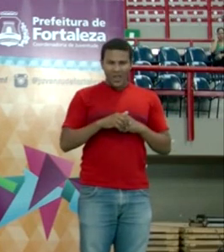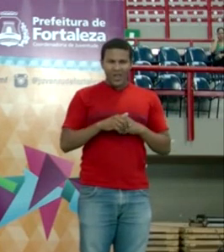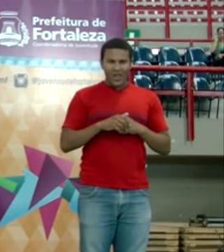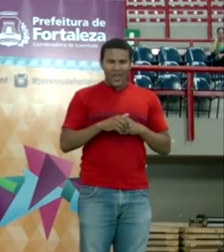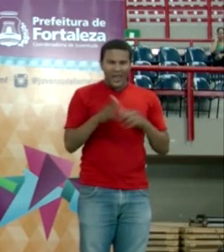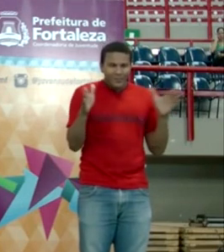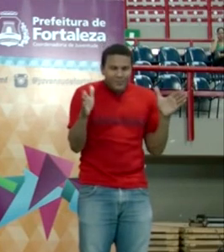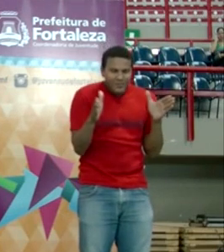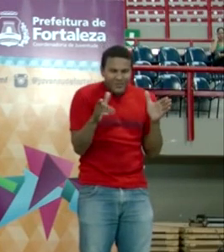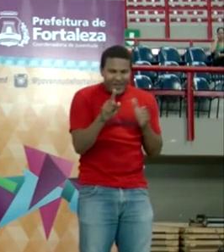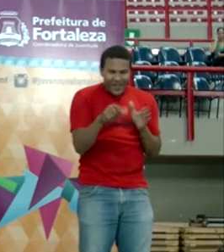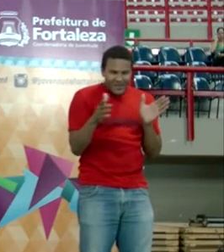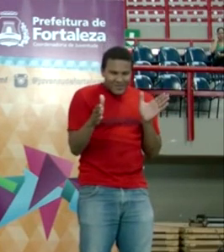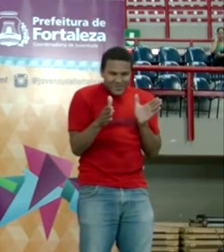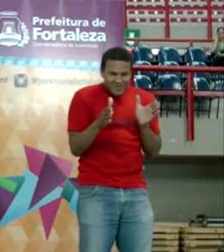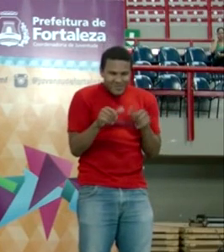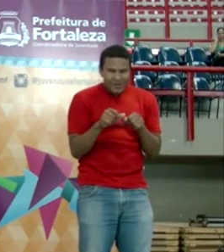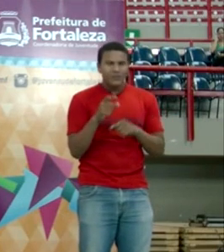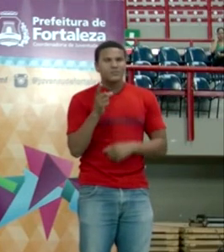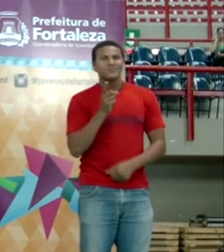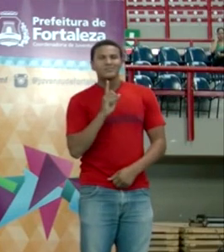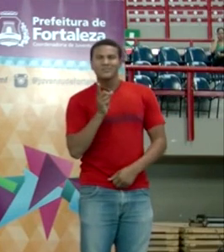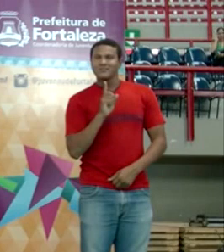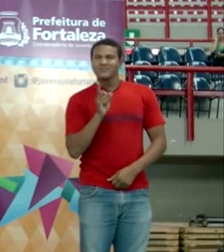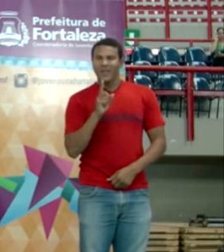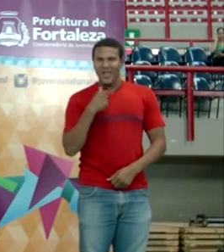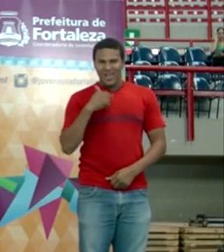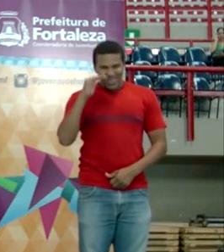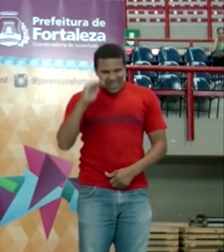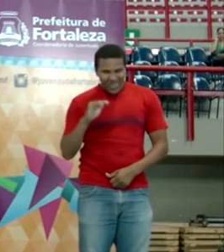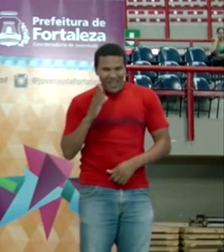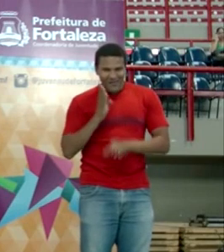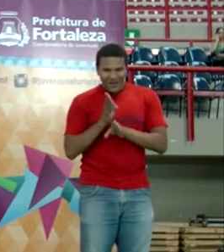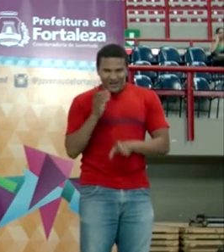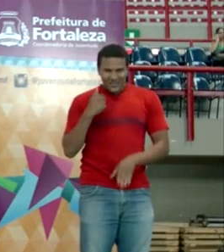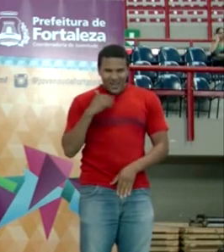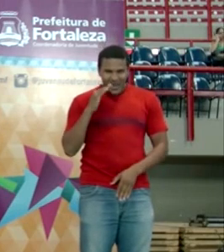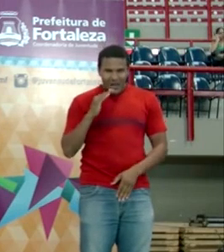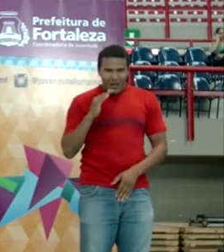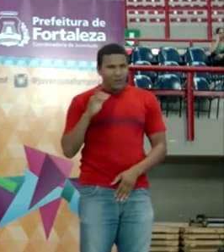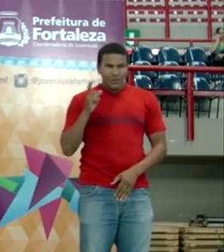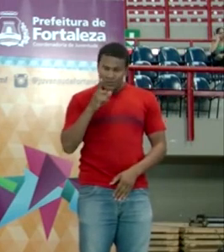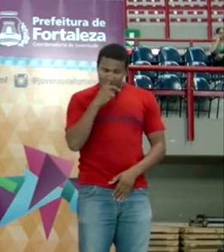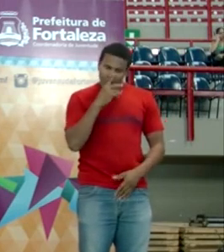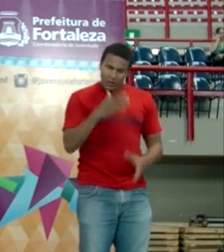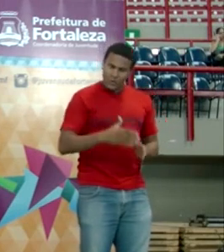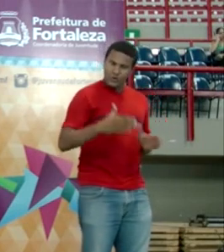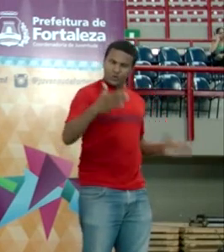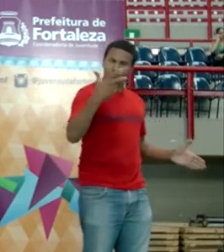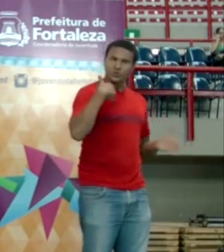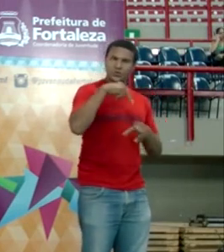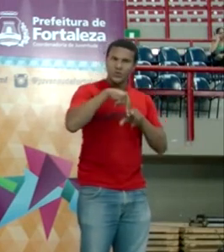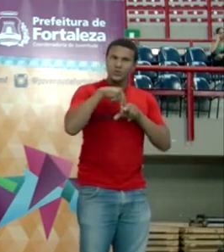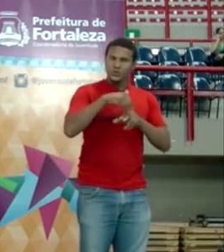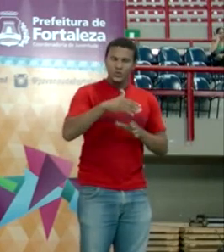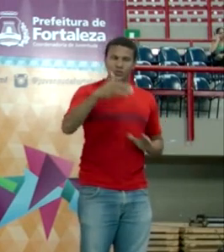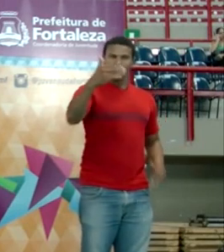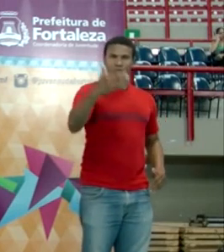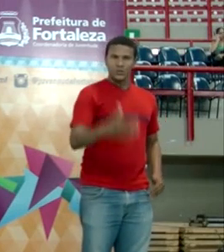aquelas pranchinhas pequenininhas? Não. Só porque eu sou pequenininho? Não. Era pranchão mesmo. Então o que